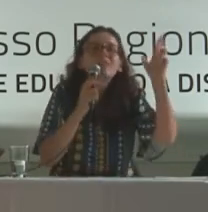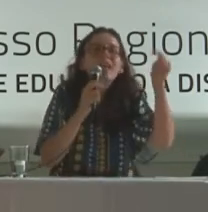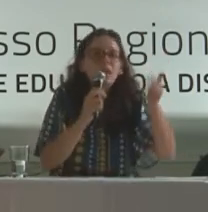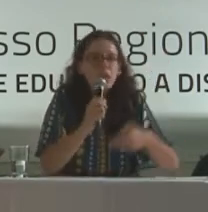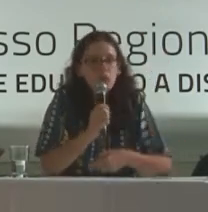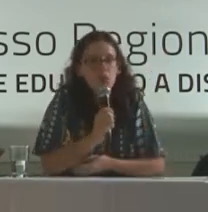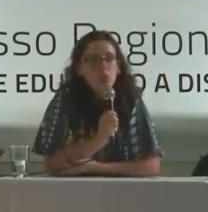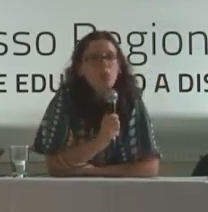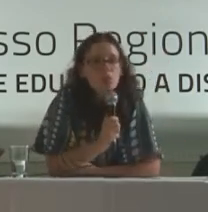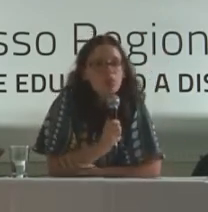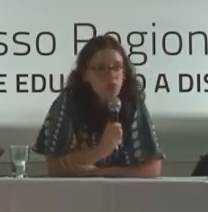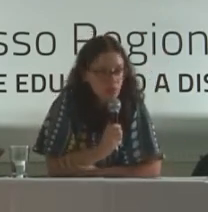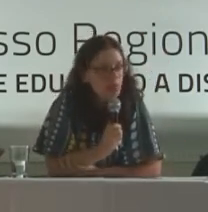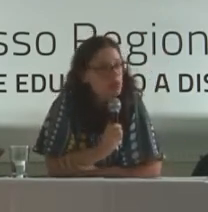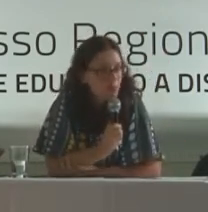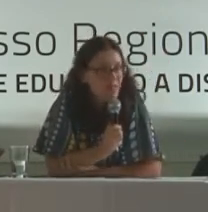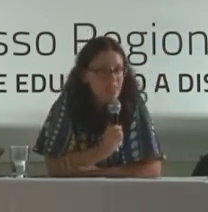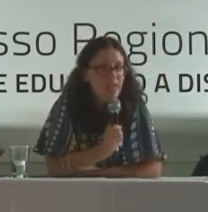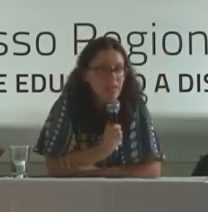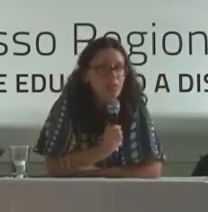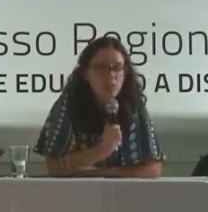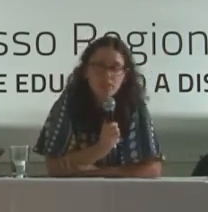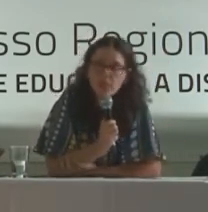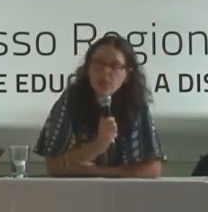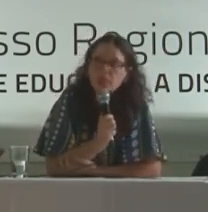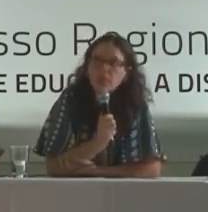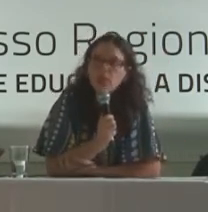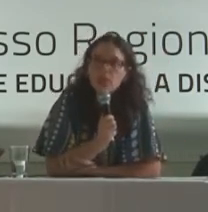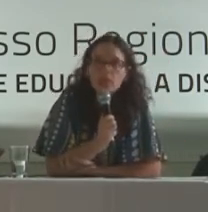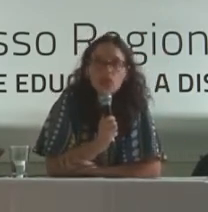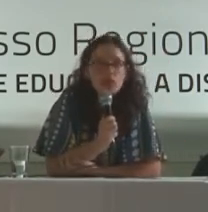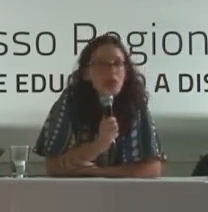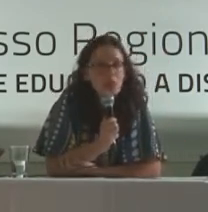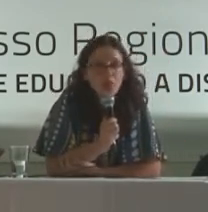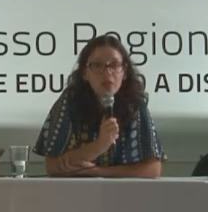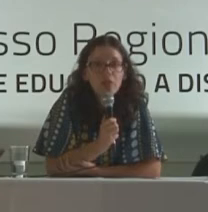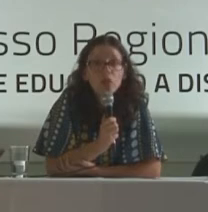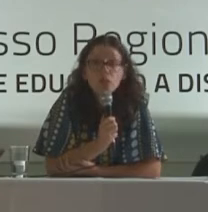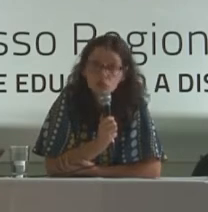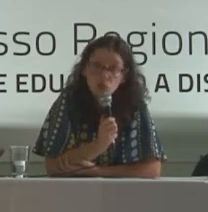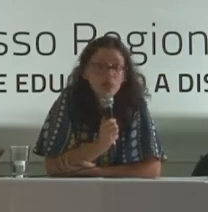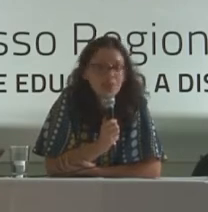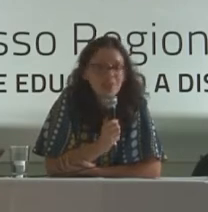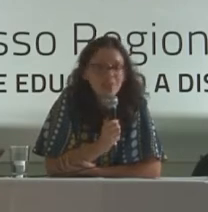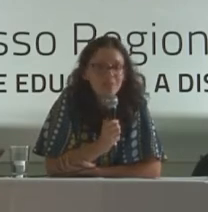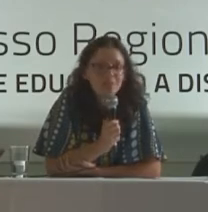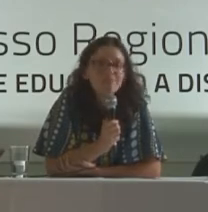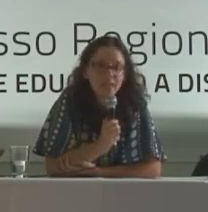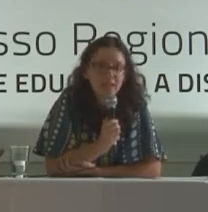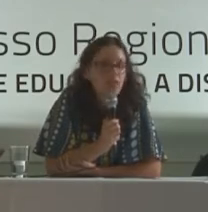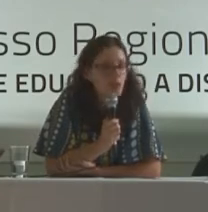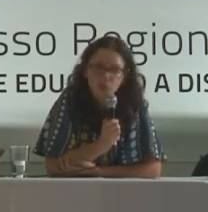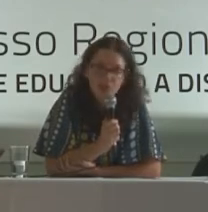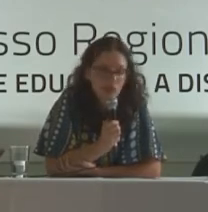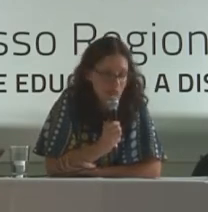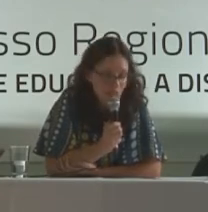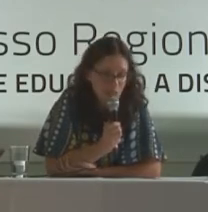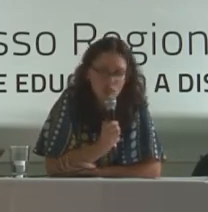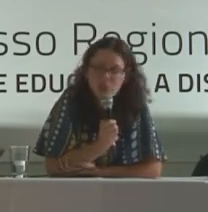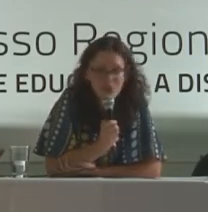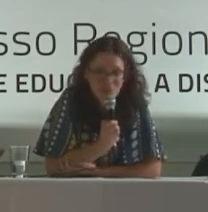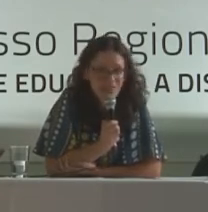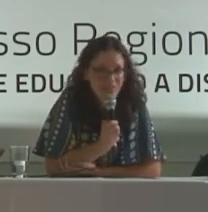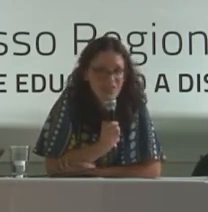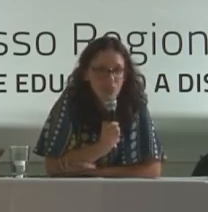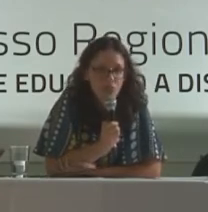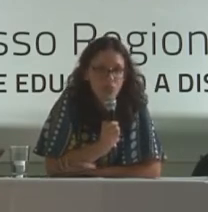não tem nenhum compromisso de passar, né, numa disciplina? E eu digo, é porque eu ainda tenho muitas dúvidas, né, não encontrei todas as